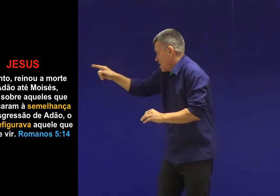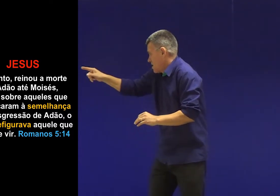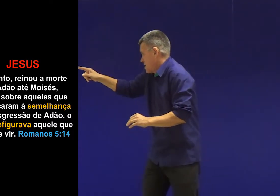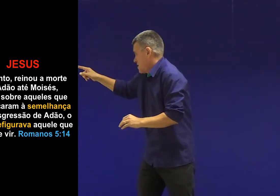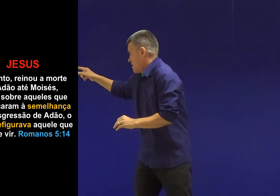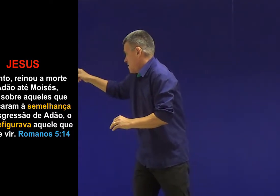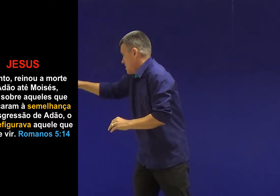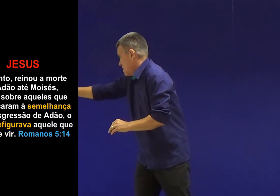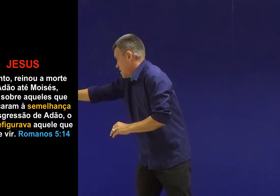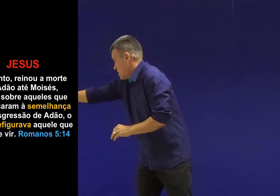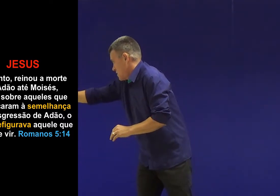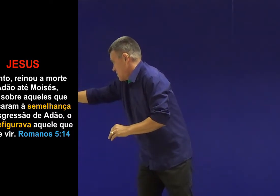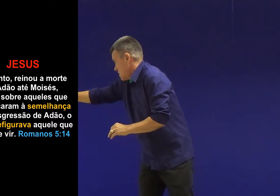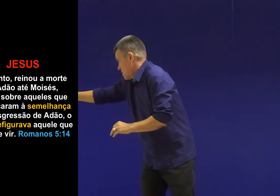simples.